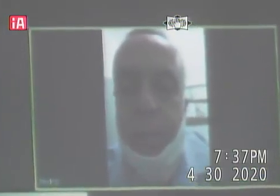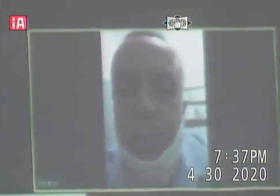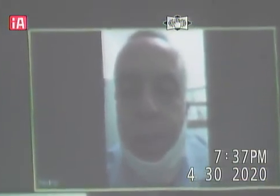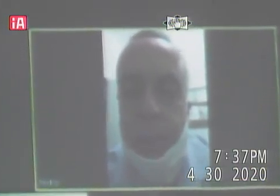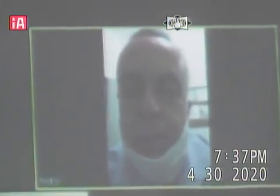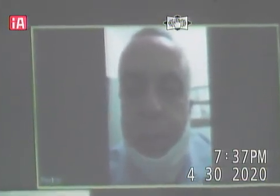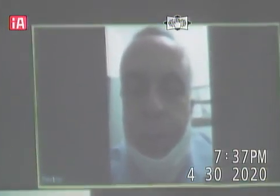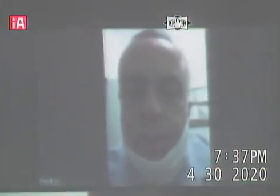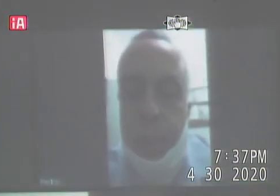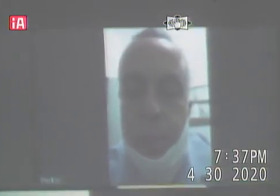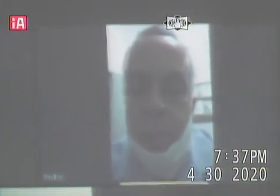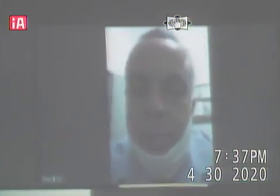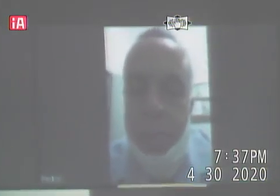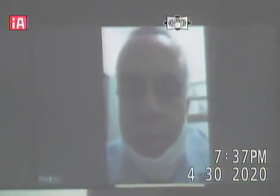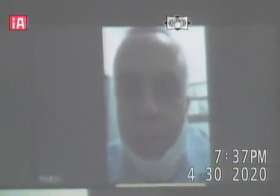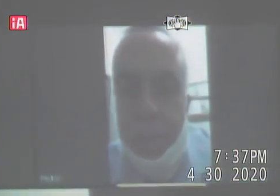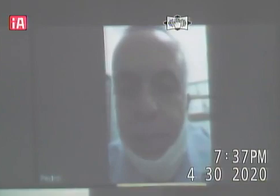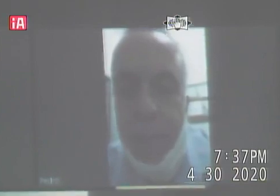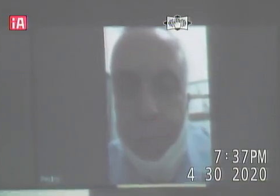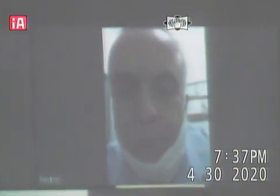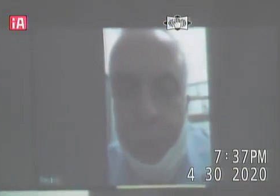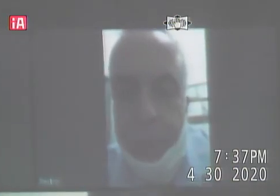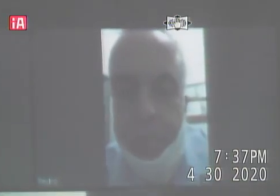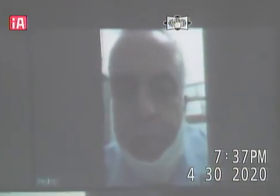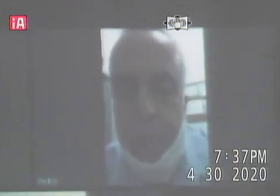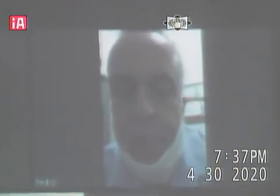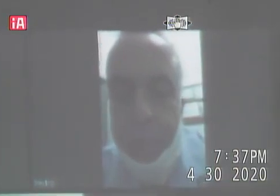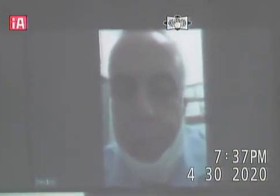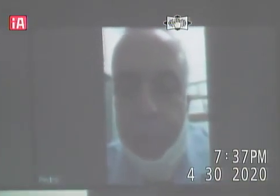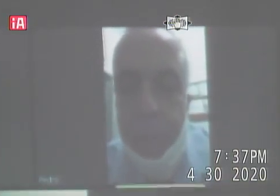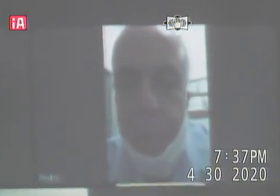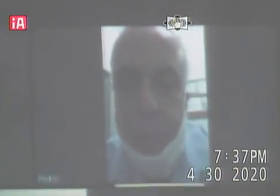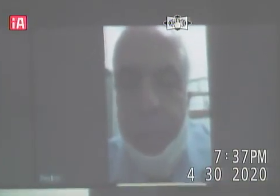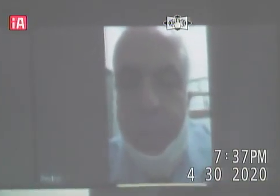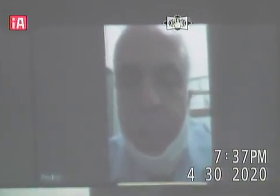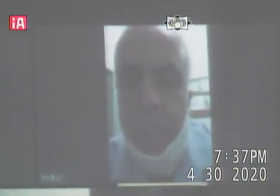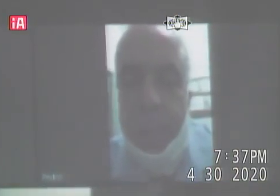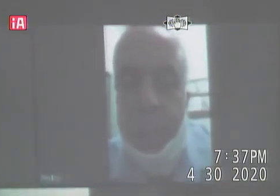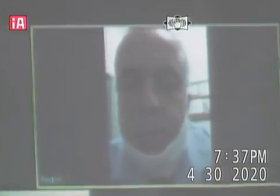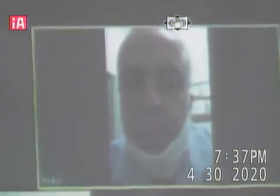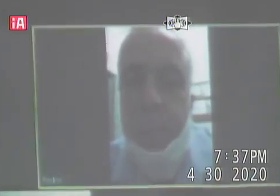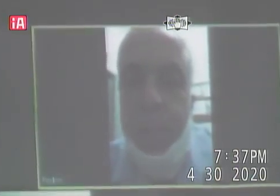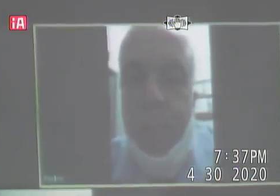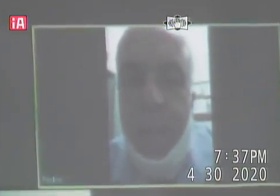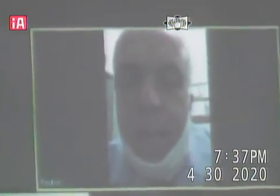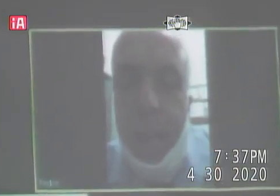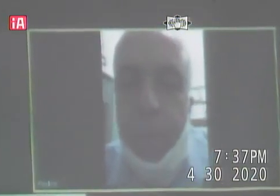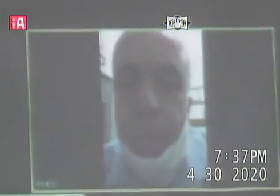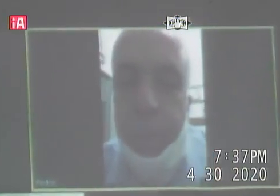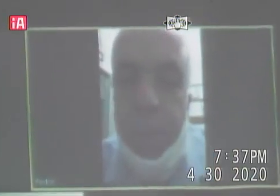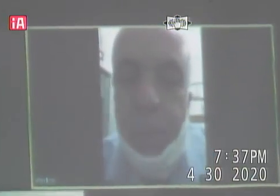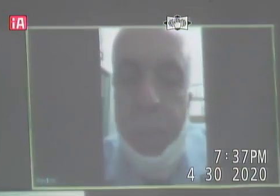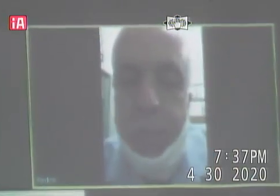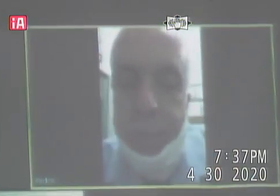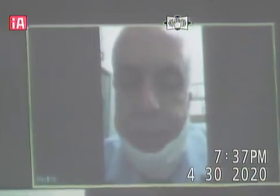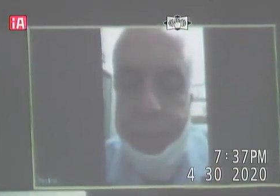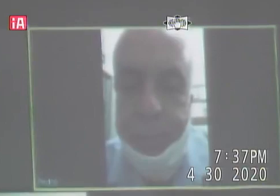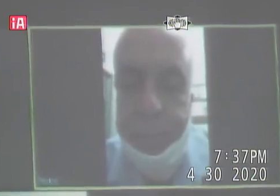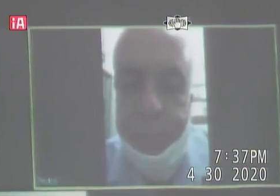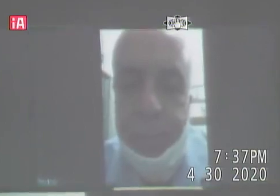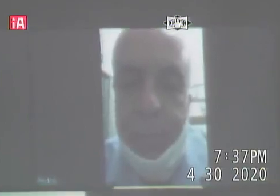nosso teatro. Senhor presidente, eu quero ser rápido. Eu não posso deixar de opinar a minha opinião